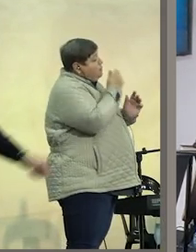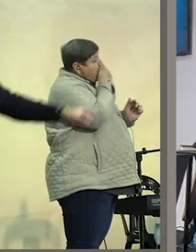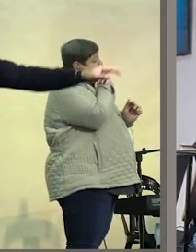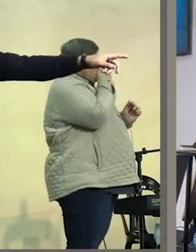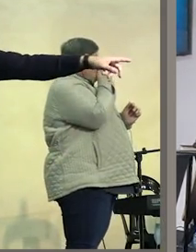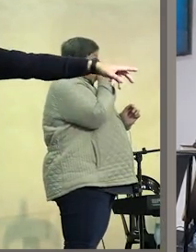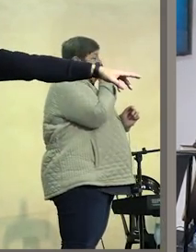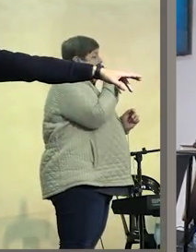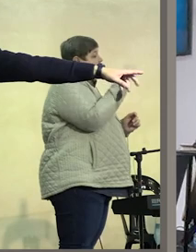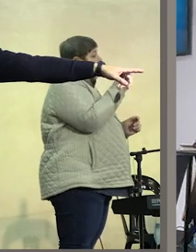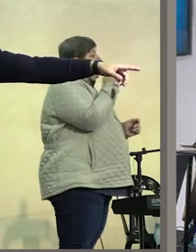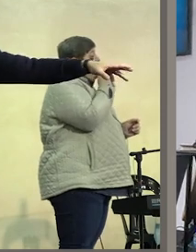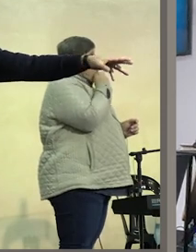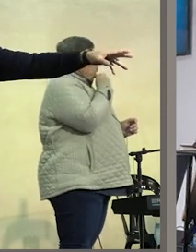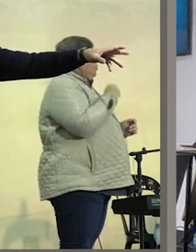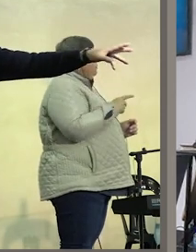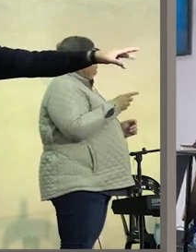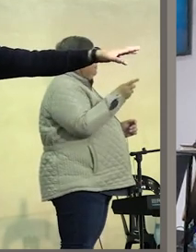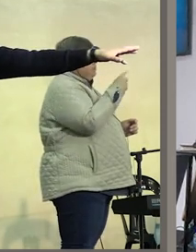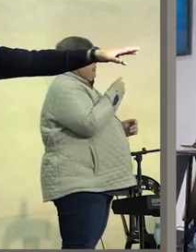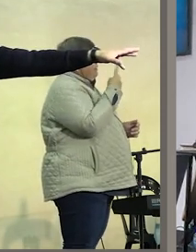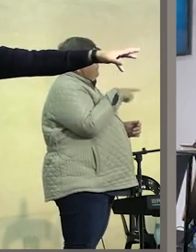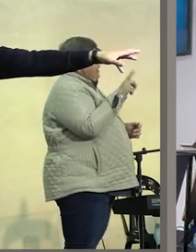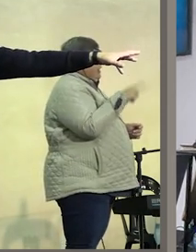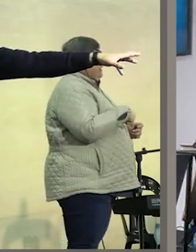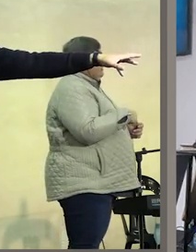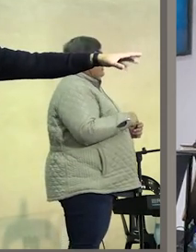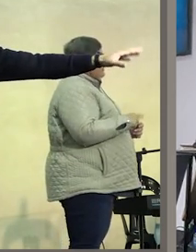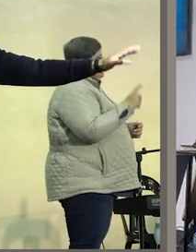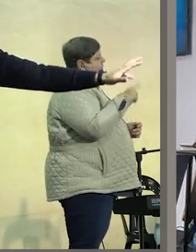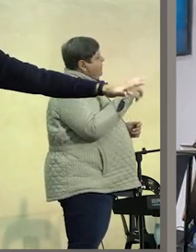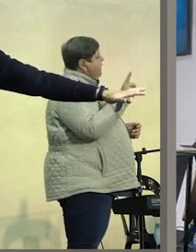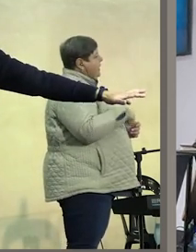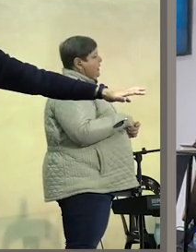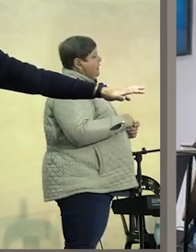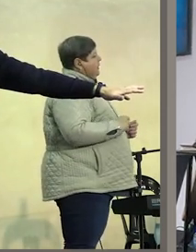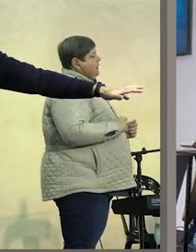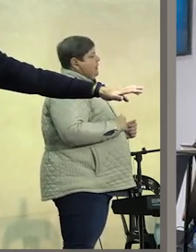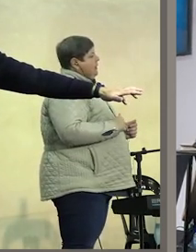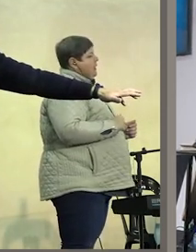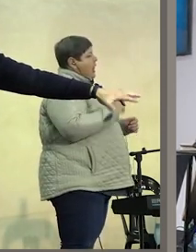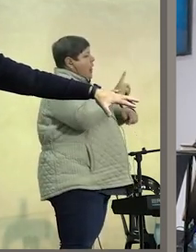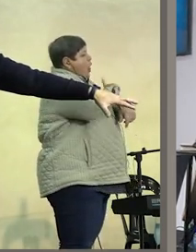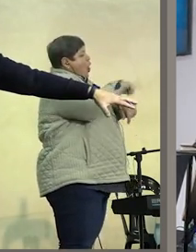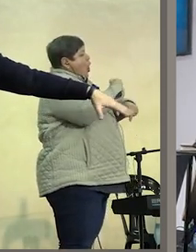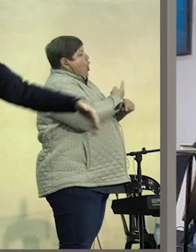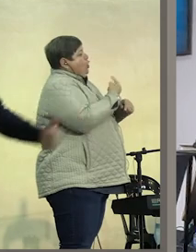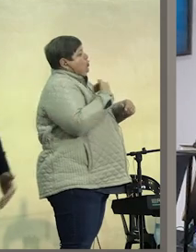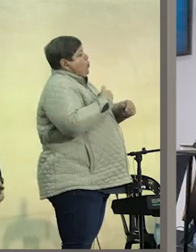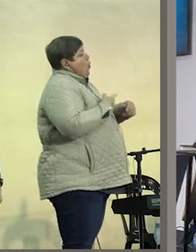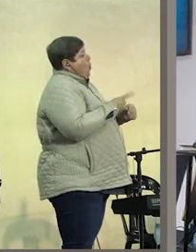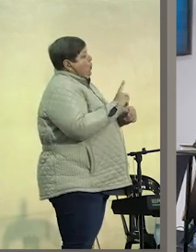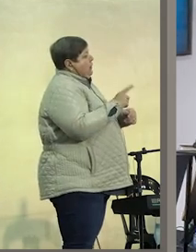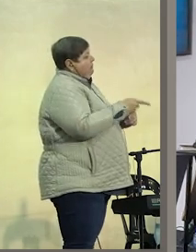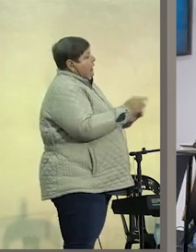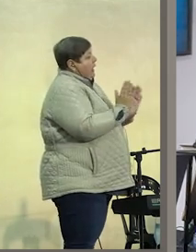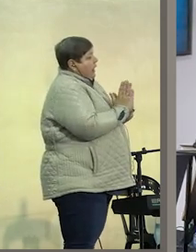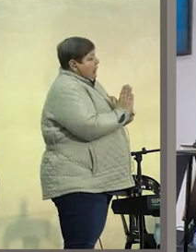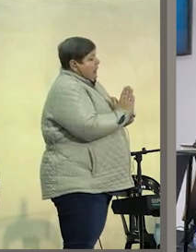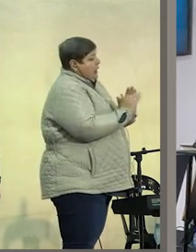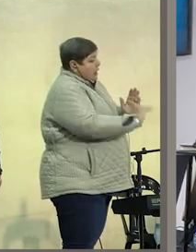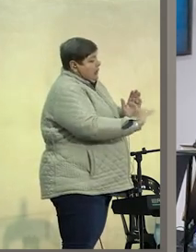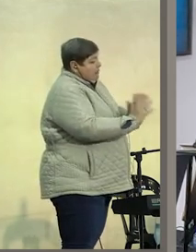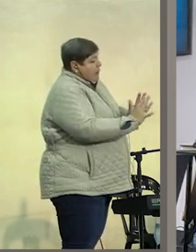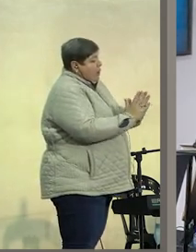dan is hulle in die pad van die tsunami wat Liesel gewys het. Dan is hulle in die pad, en dis nie genoeg nie. Dit moet by die huis ook gebeur.